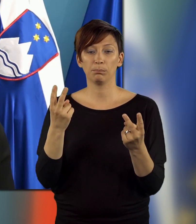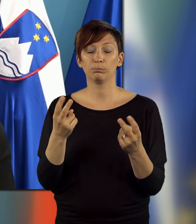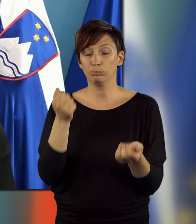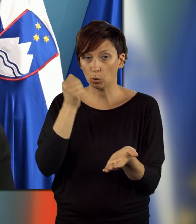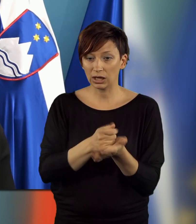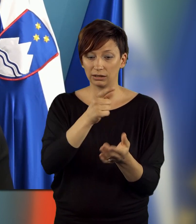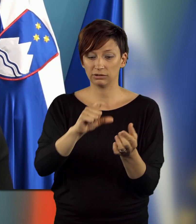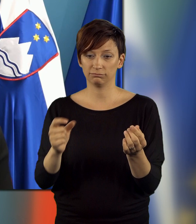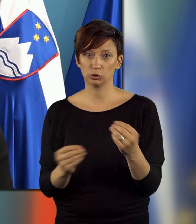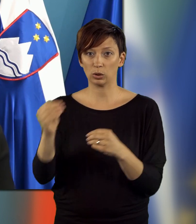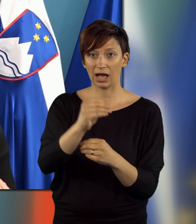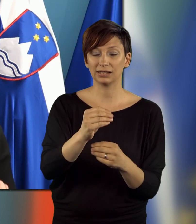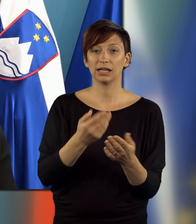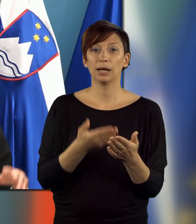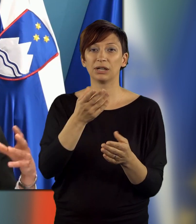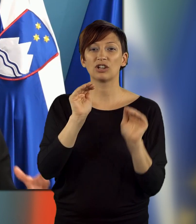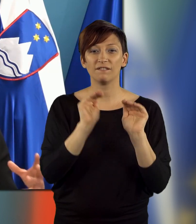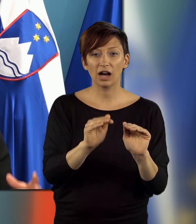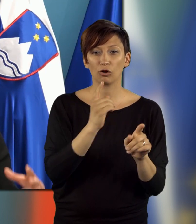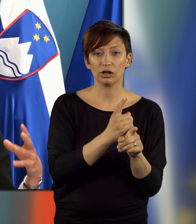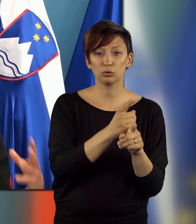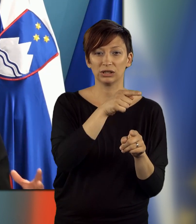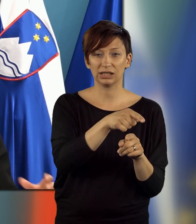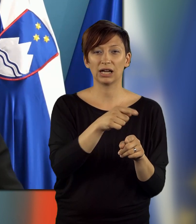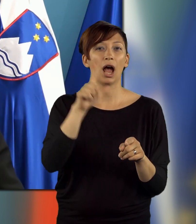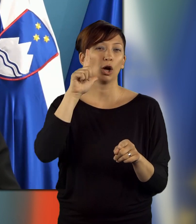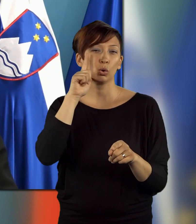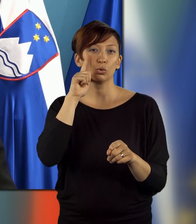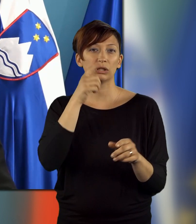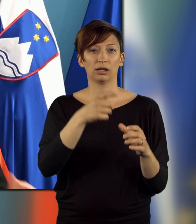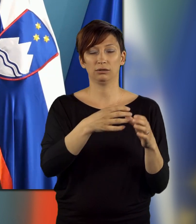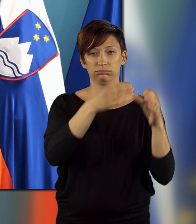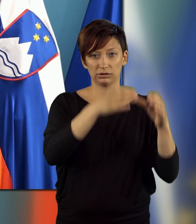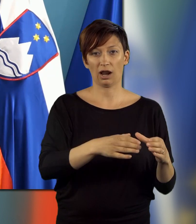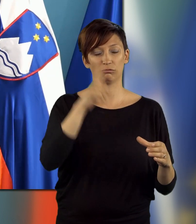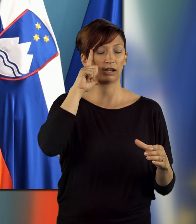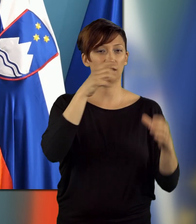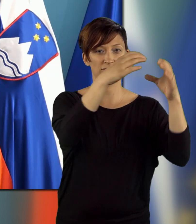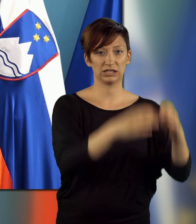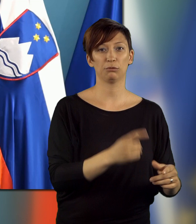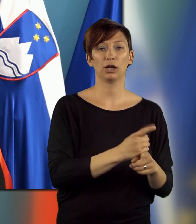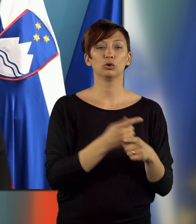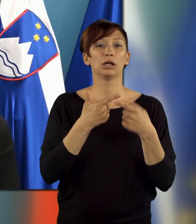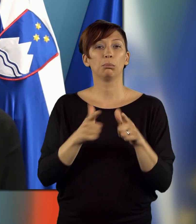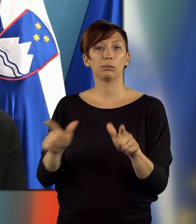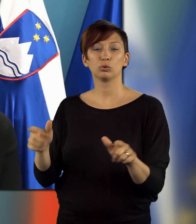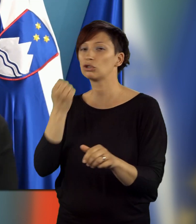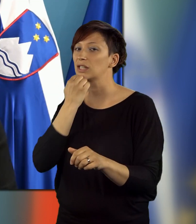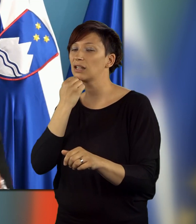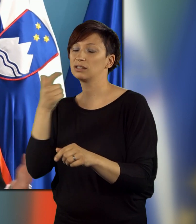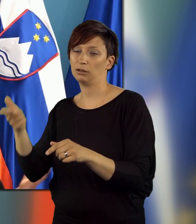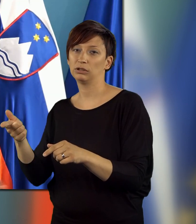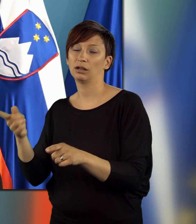novela prinaša ravno to. Torej, varovanje tudi tega našega ključnega stebra, hkrati pa seveda pripuščanje tudi